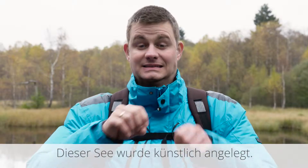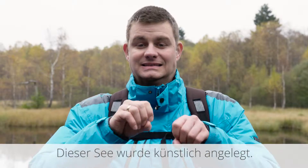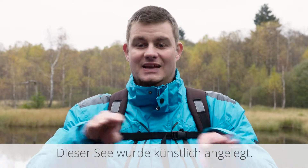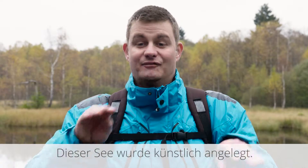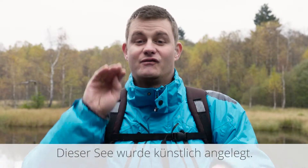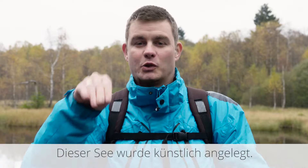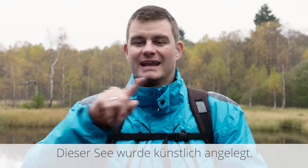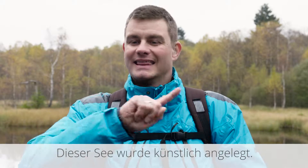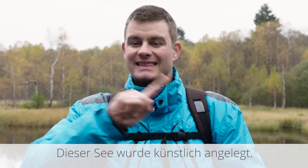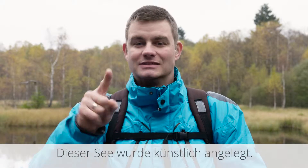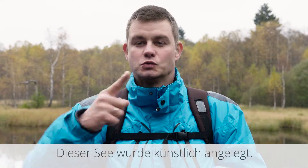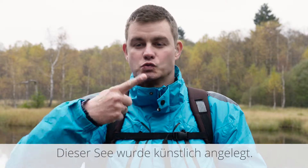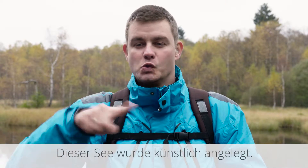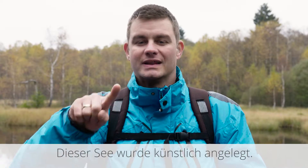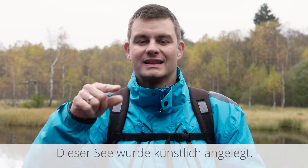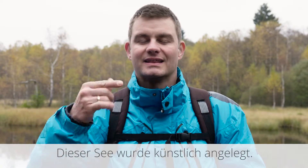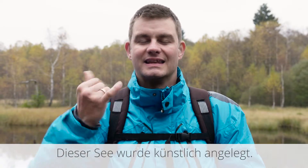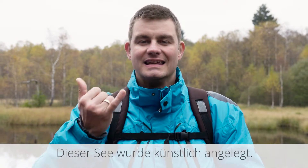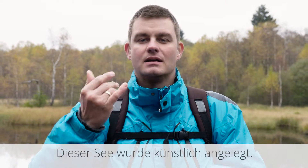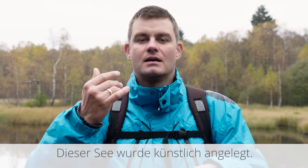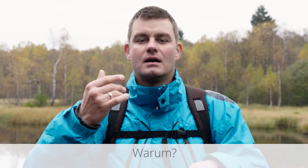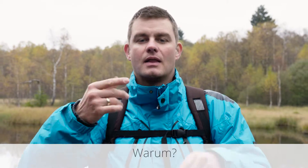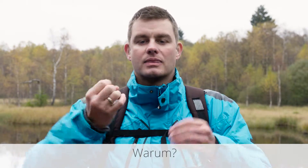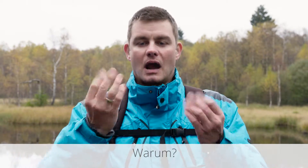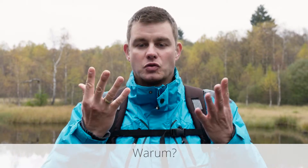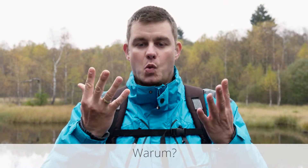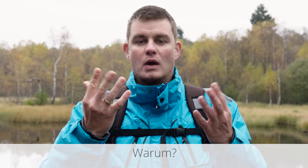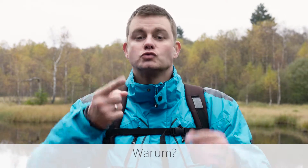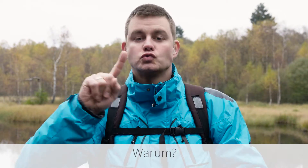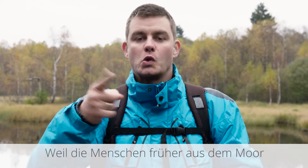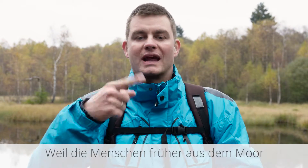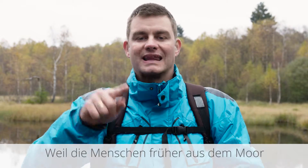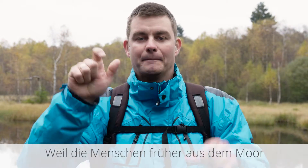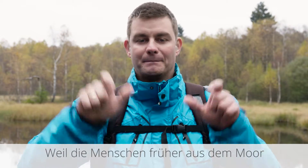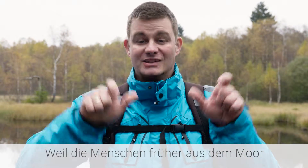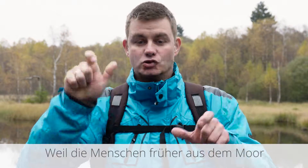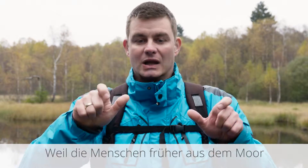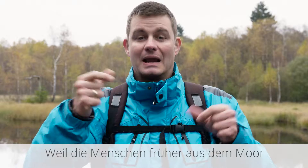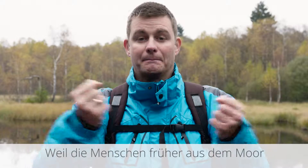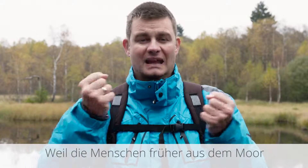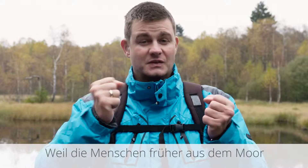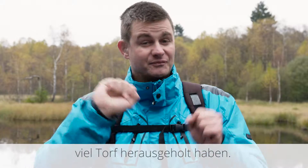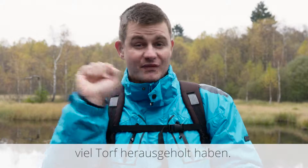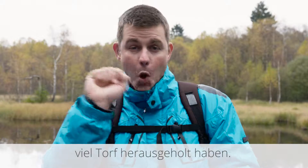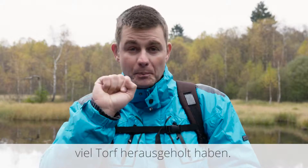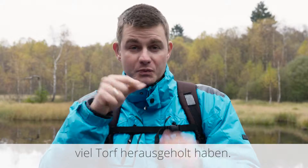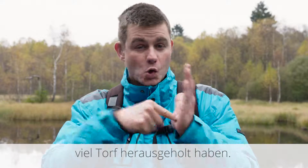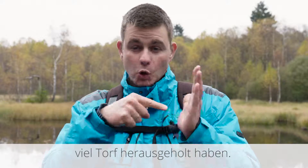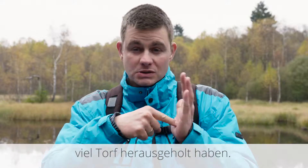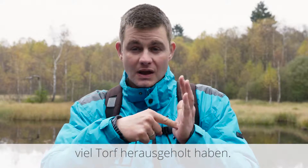Dieser See wurde künstlich angelegt. Warum? Weil die Menschen früher aus dem Moor viel Torf herausgeholt